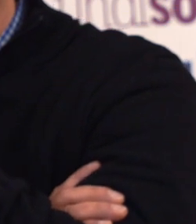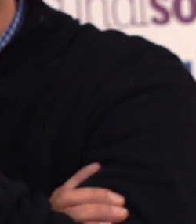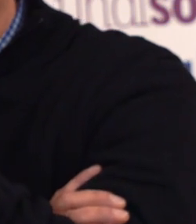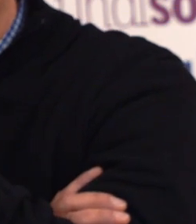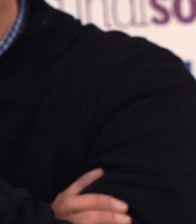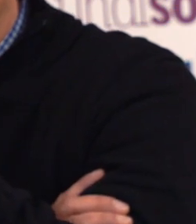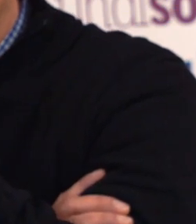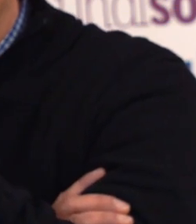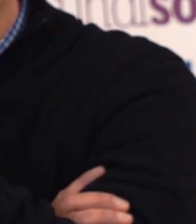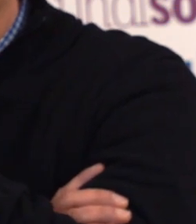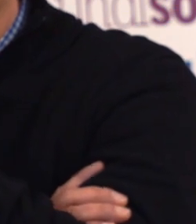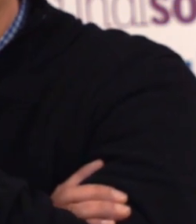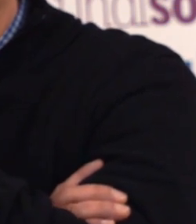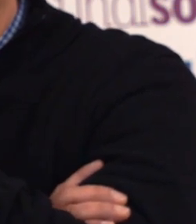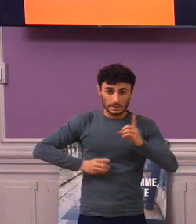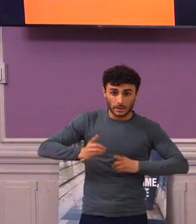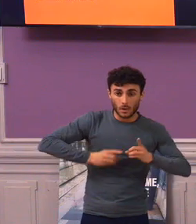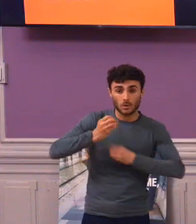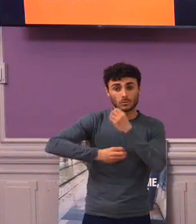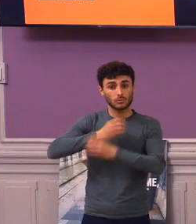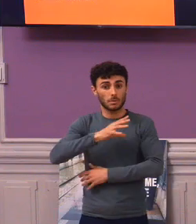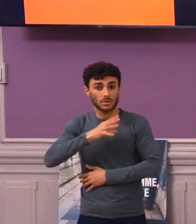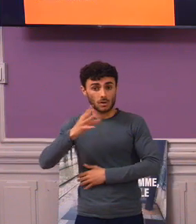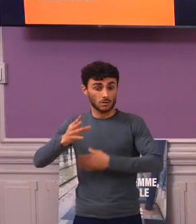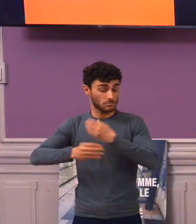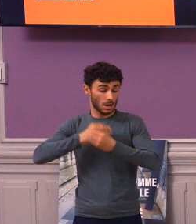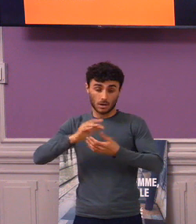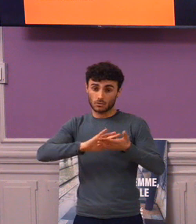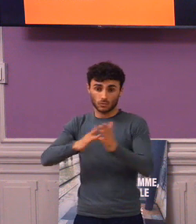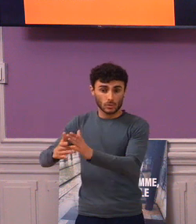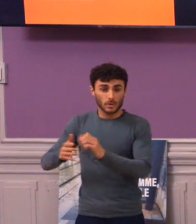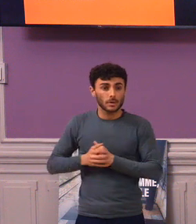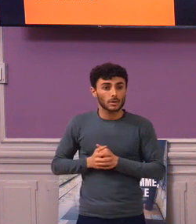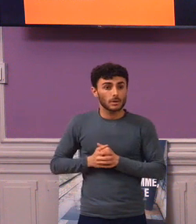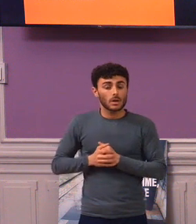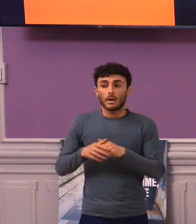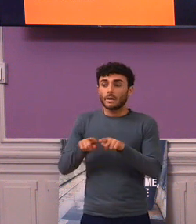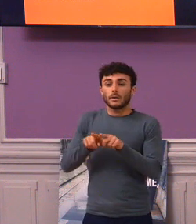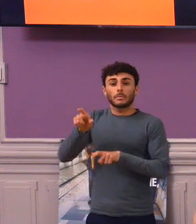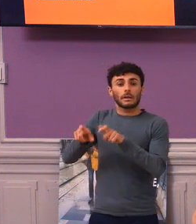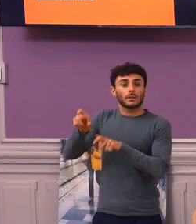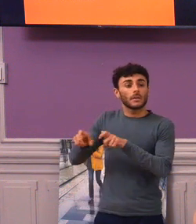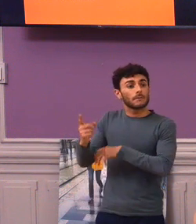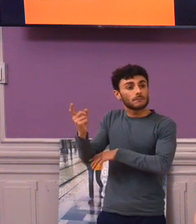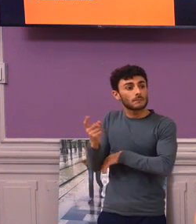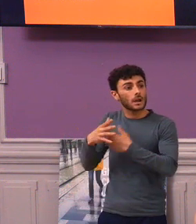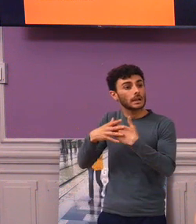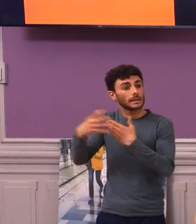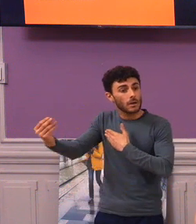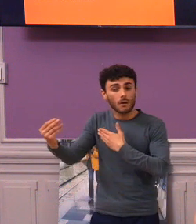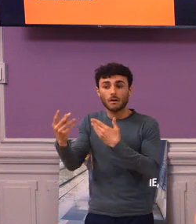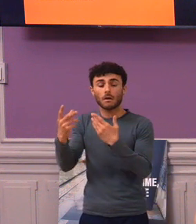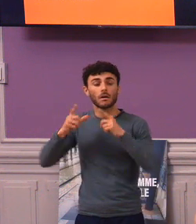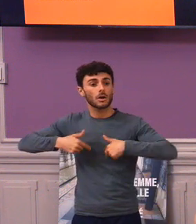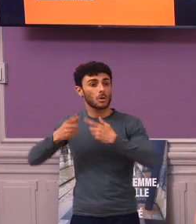d'accueil ou de l'enseignant ou du directeur et elle s'adresse aussi parfois à des personnes qui viennent de l'extérieur des écoles de musique ou de